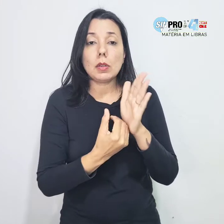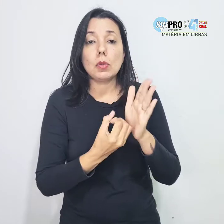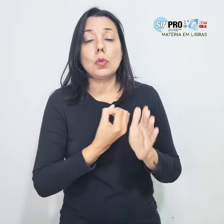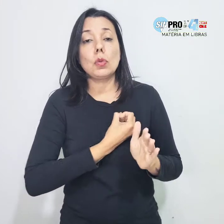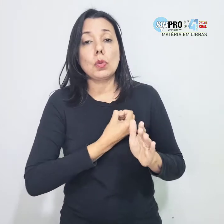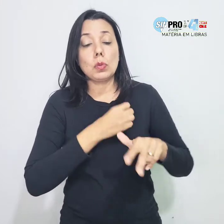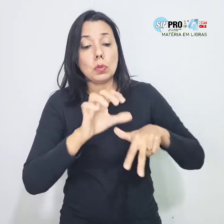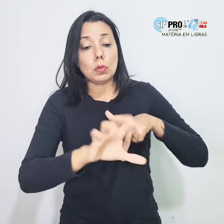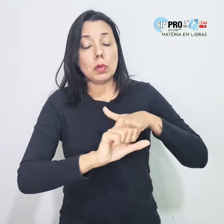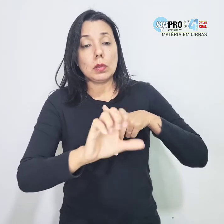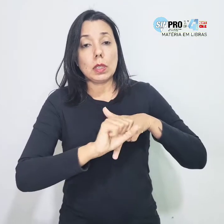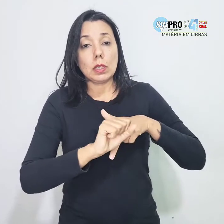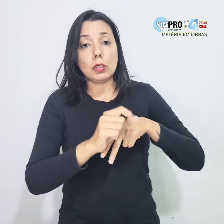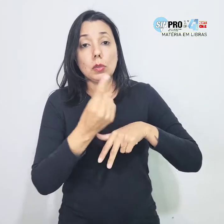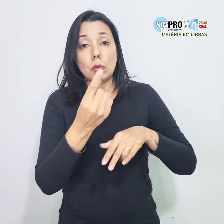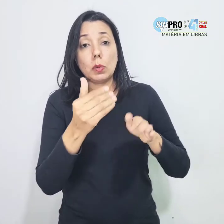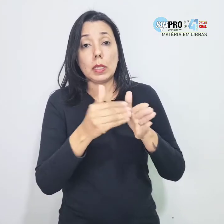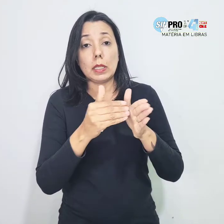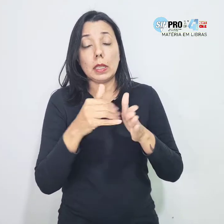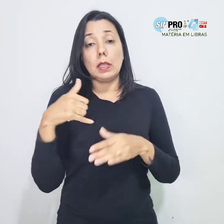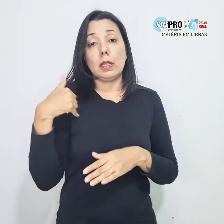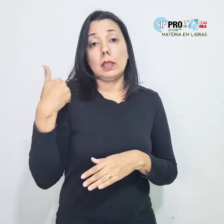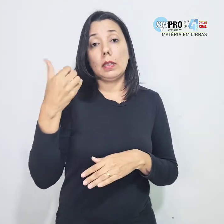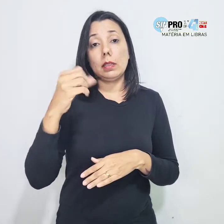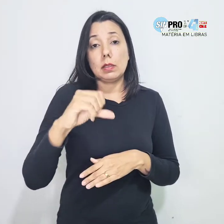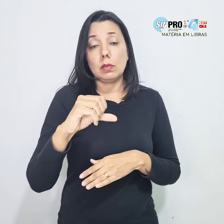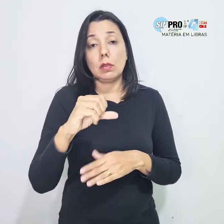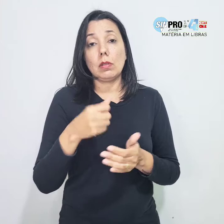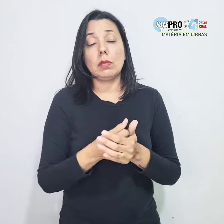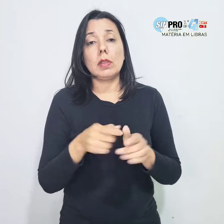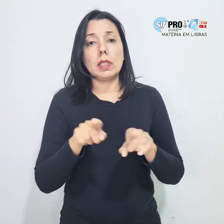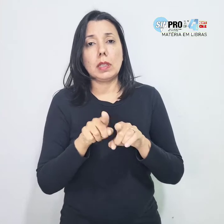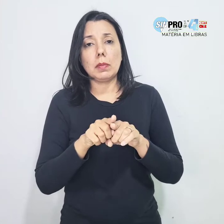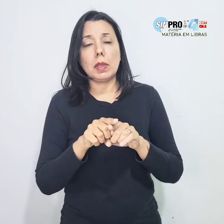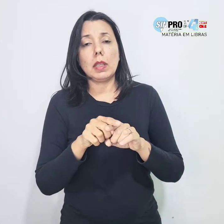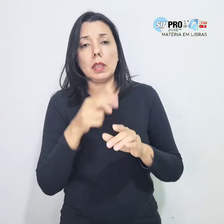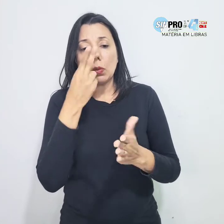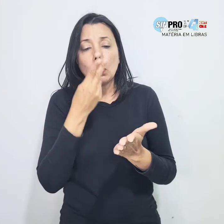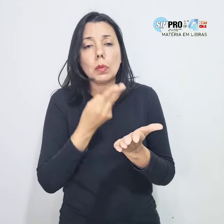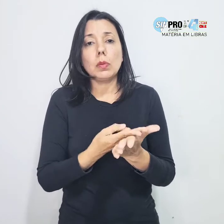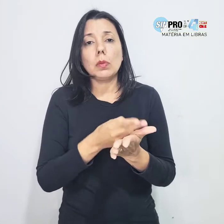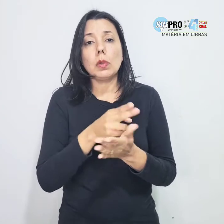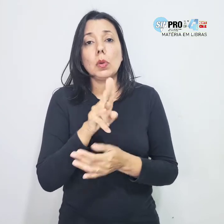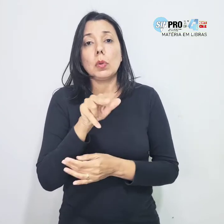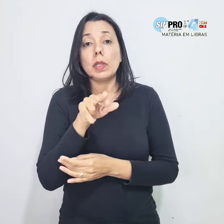contágio em pessoas de 1 a 19 anos, raros casos de internação em UTI e nenhuma morte.